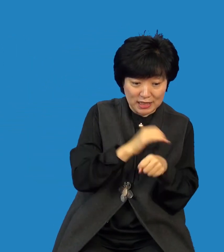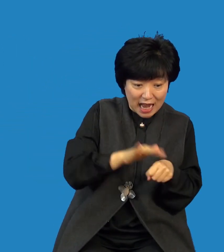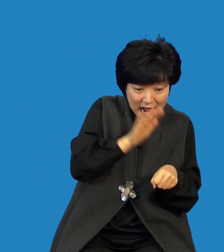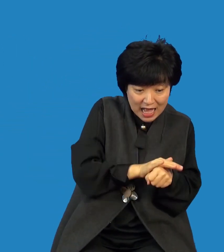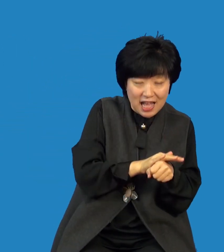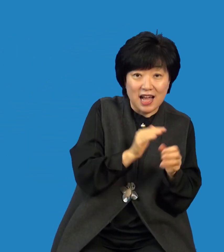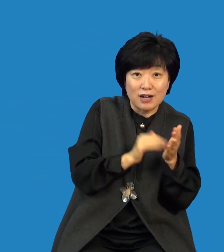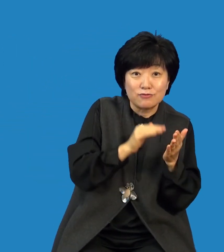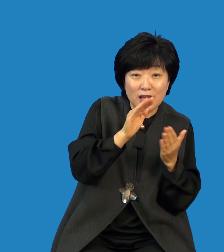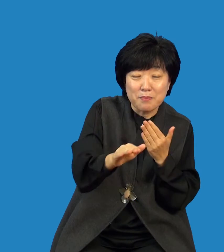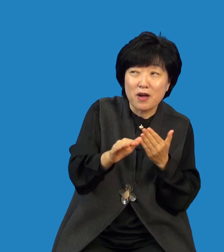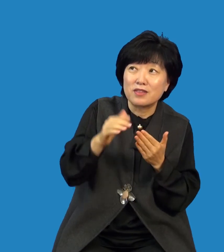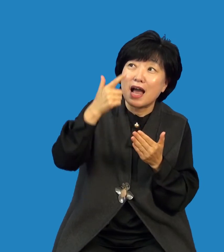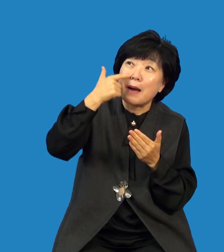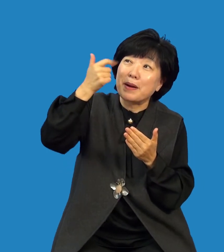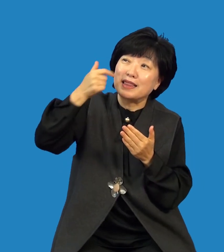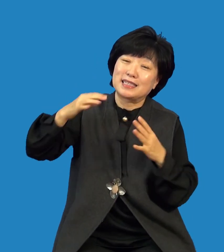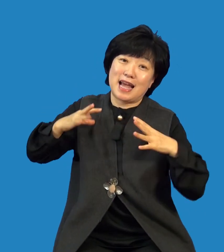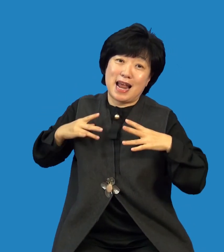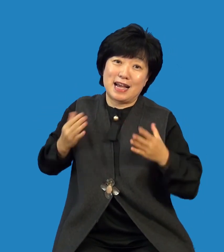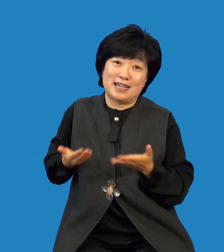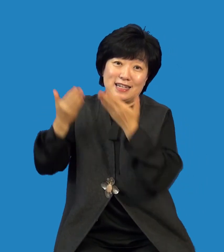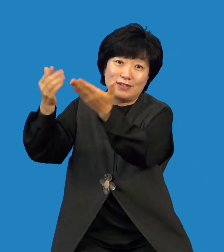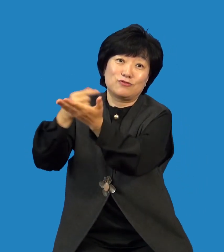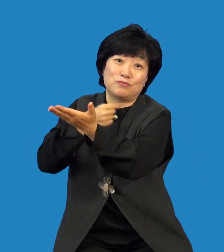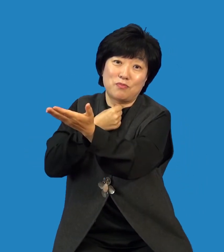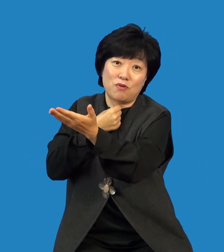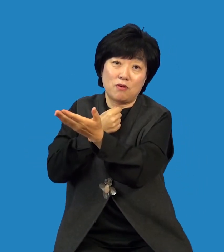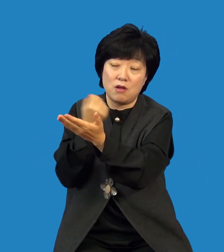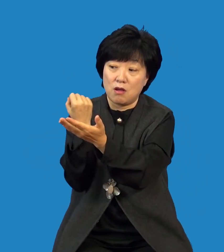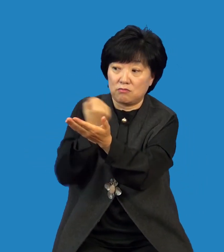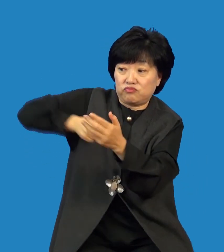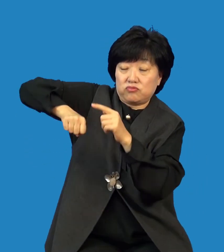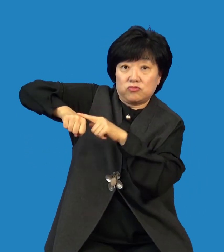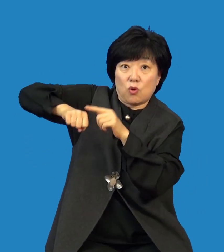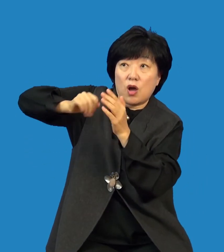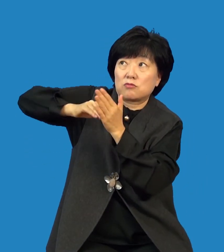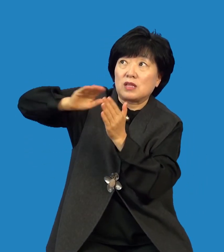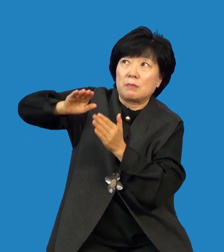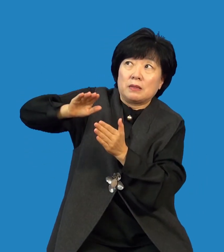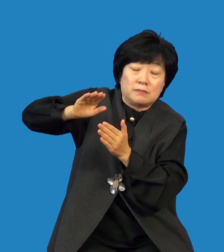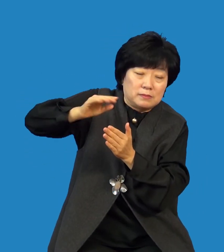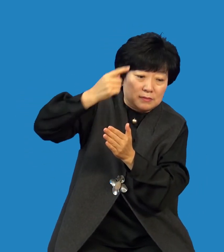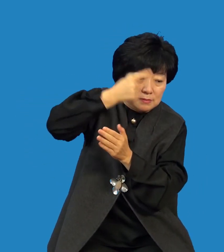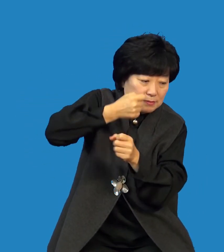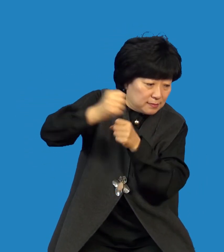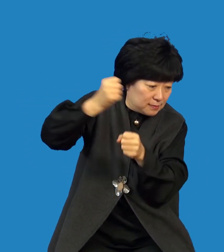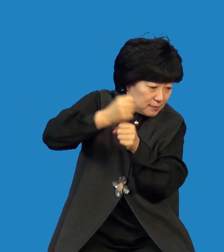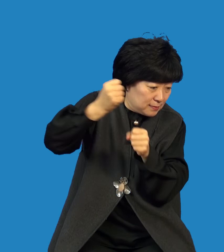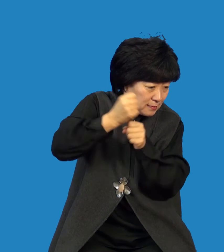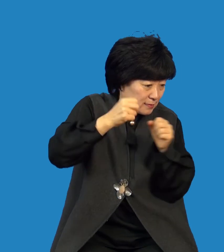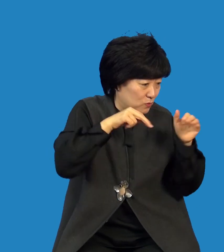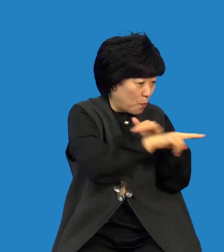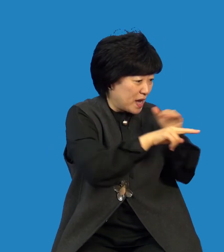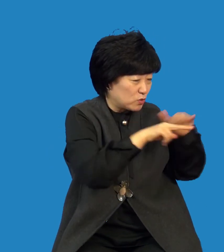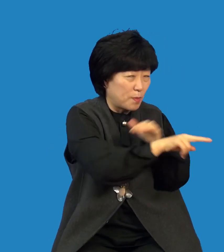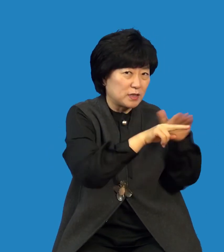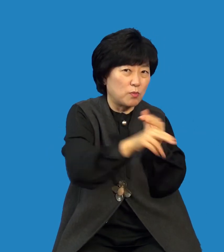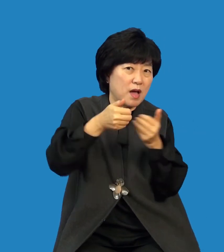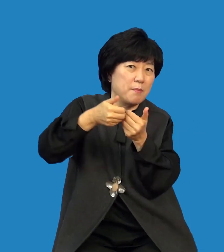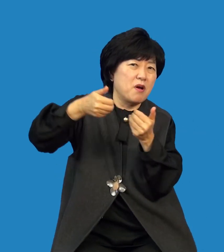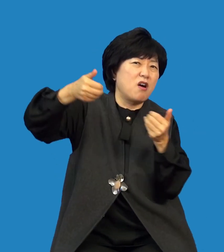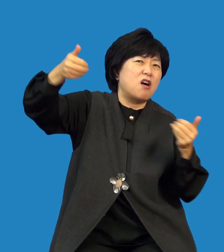가고 싶도록 만들어. 근데 불순종은 이 하나님으로부터 도망치고 싶도록 만들어요. 그래서 거기서 평안과 불안이